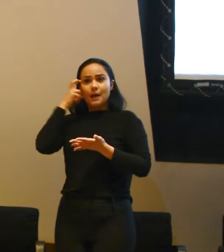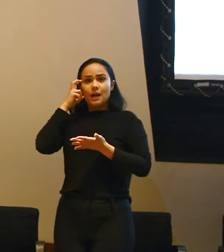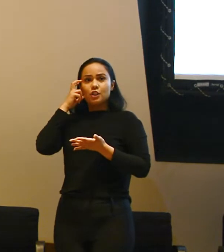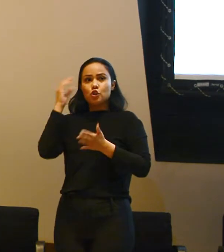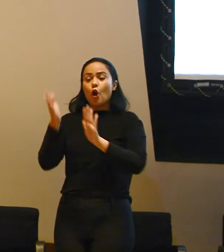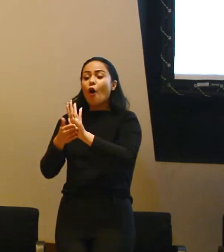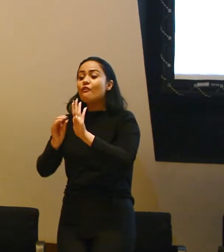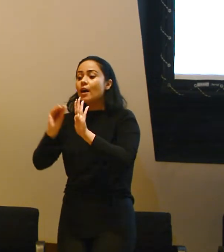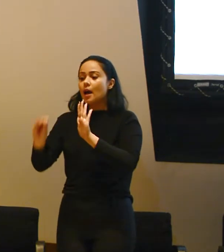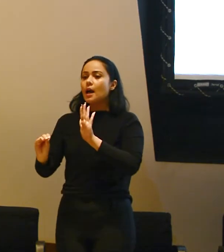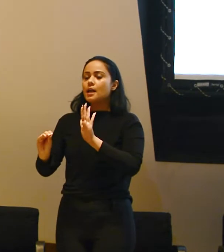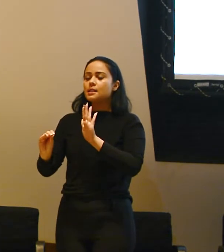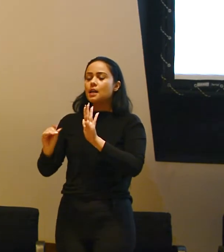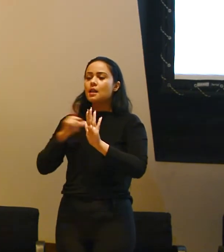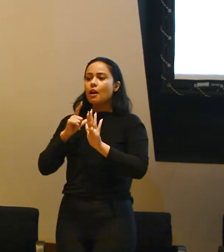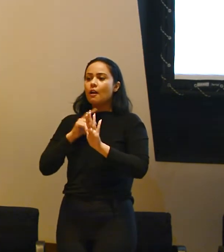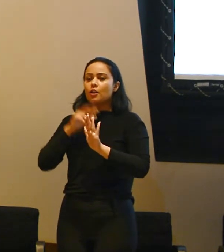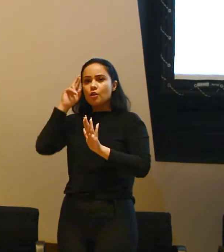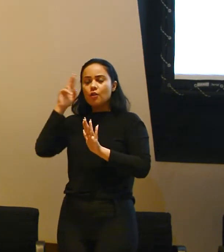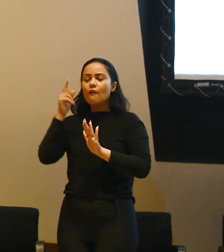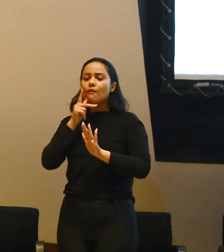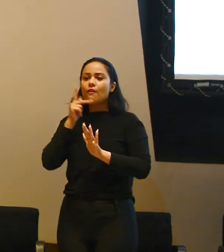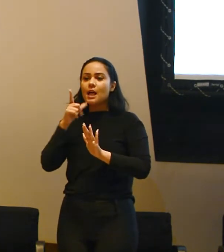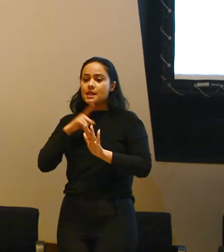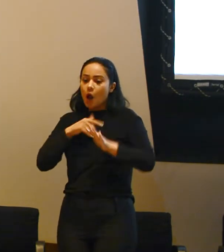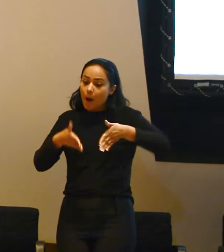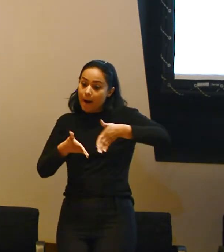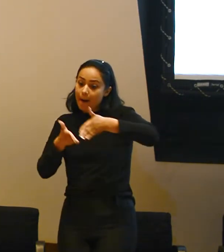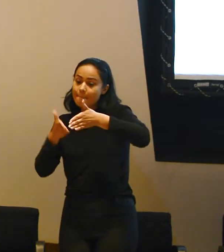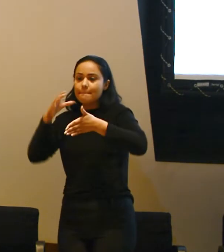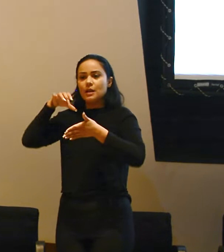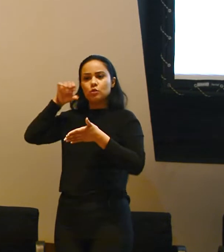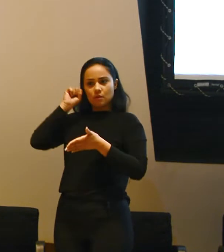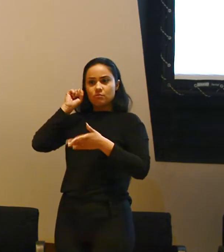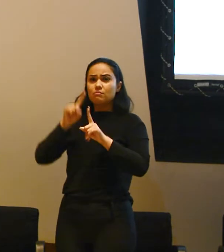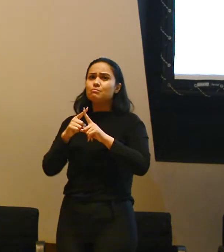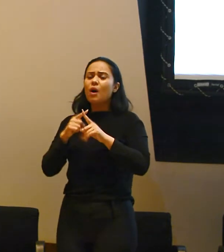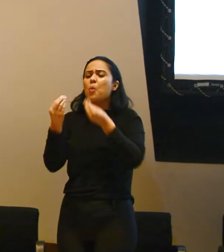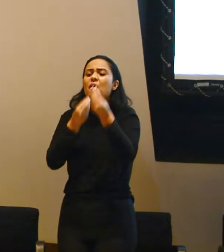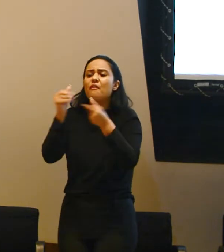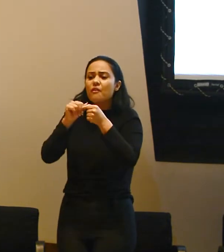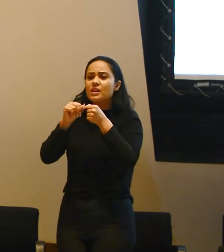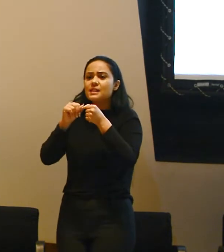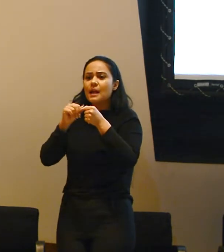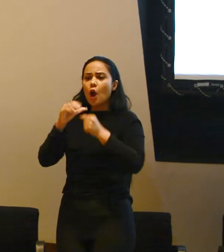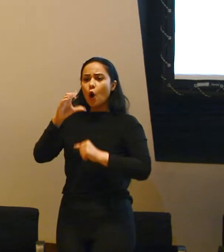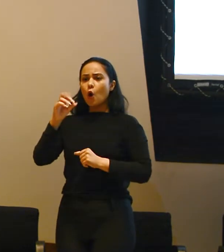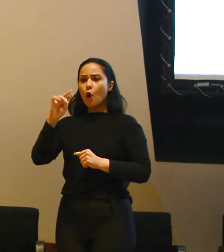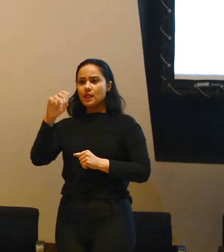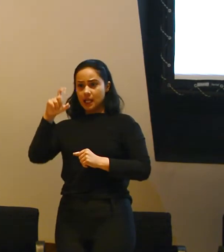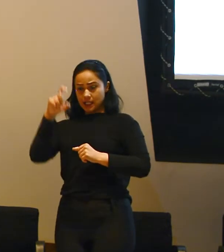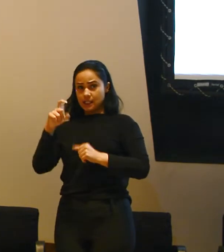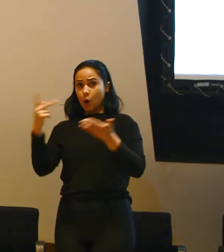ele oferece, ele tá, como o doutor Faez, ele tá fazendo o caminho da audição. Mas o que a gente vai fazer para esse córtex